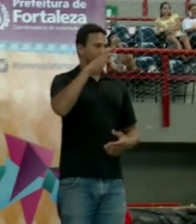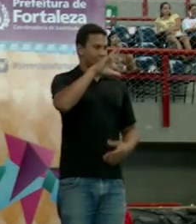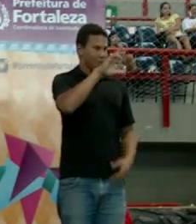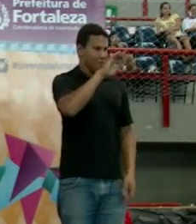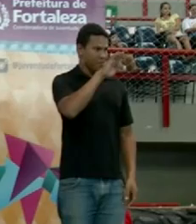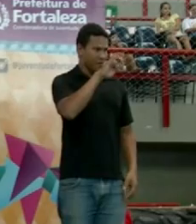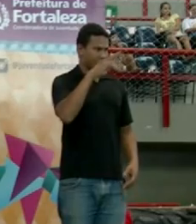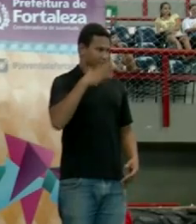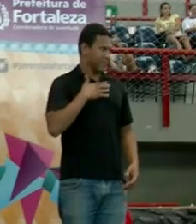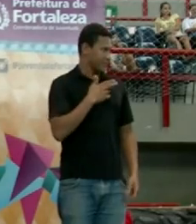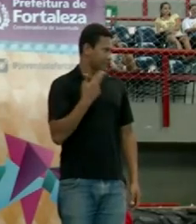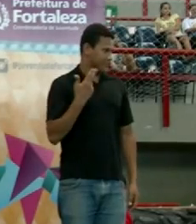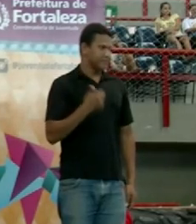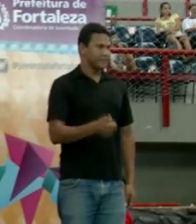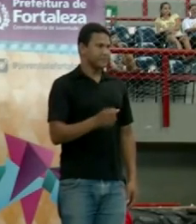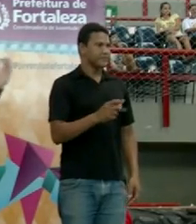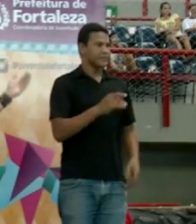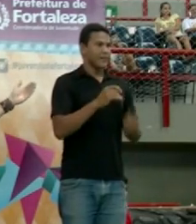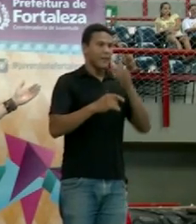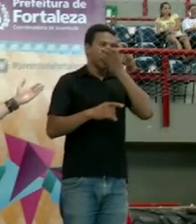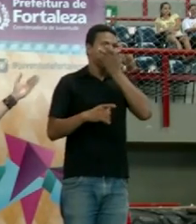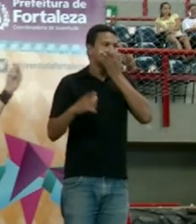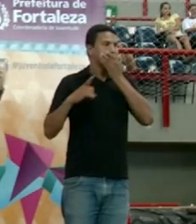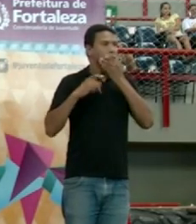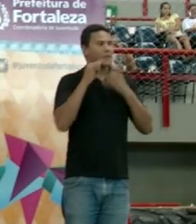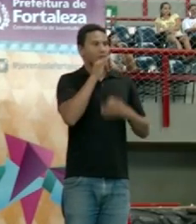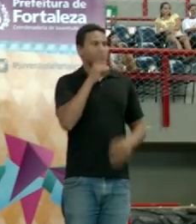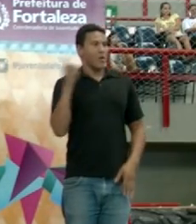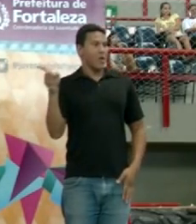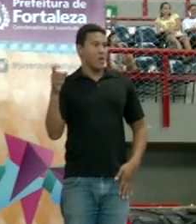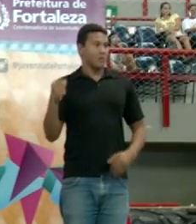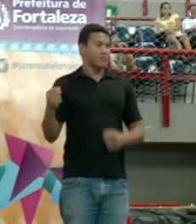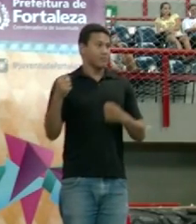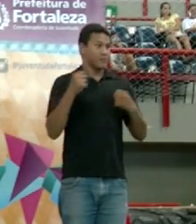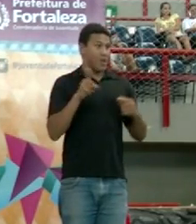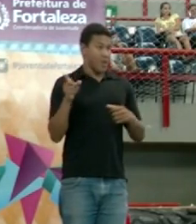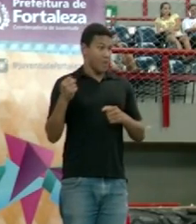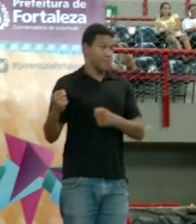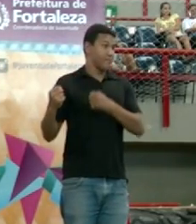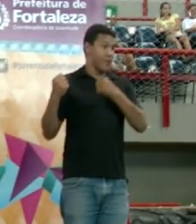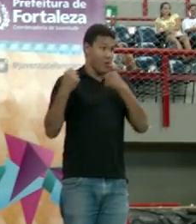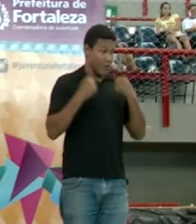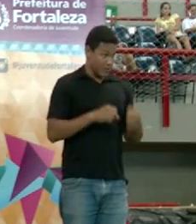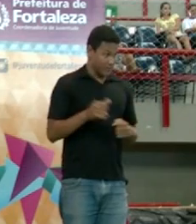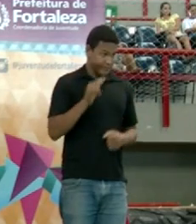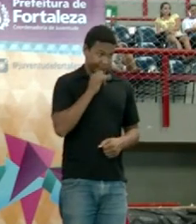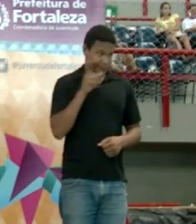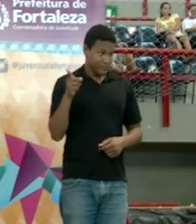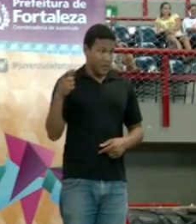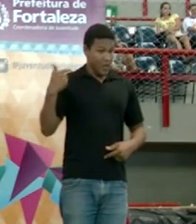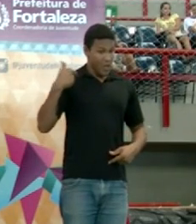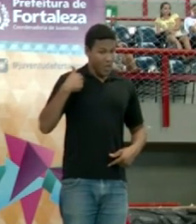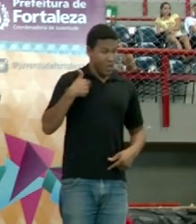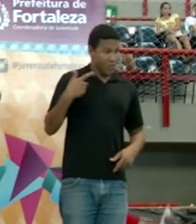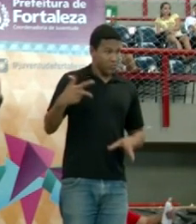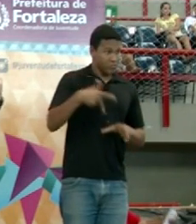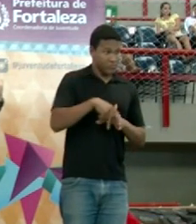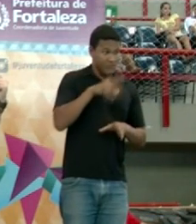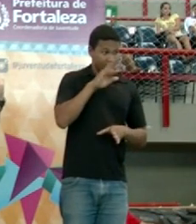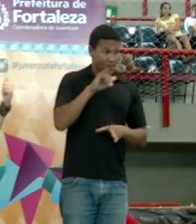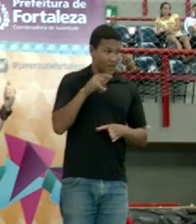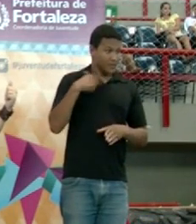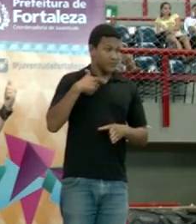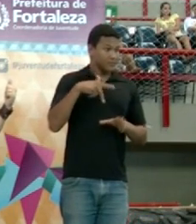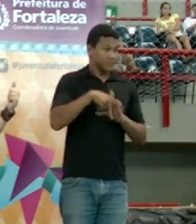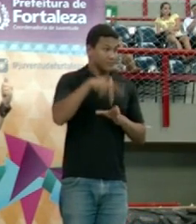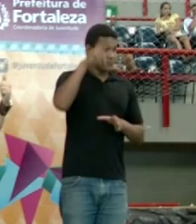o seguinte: eu sou suzerano, ele vai se transformar em vassalo. O vassalo deve obrigações ao suzerano. A partir do momento que ele